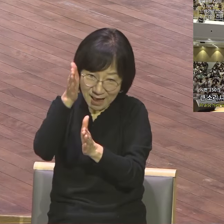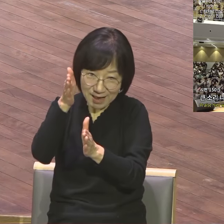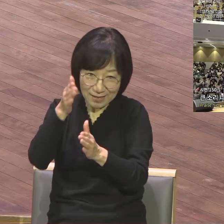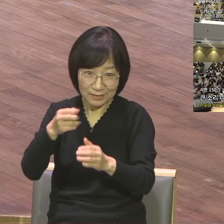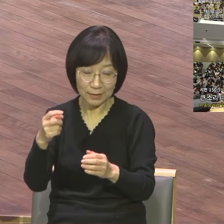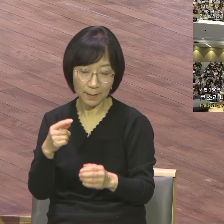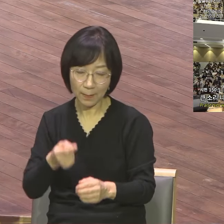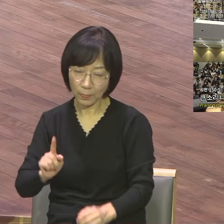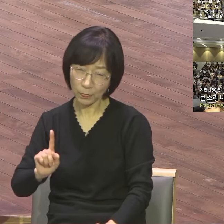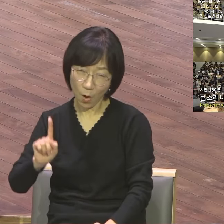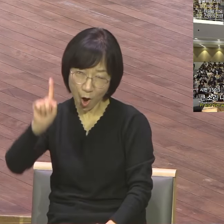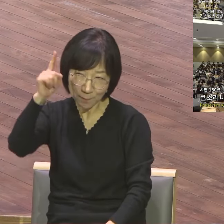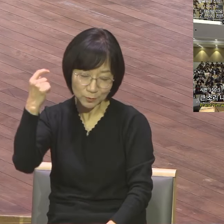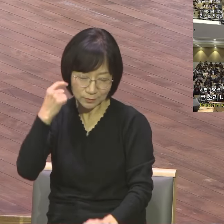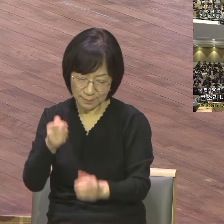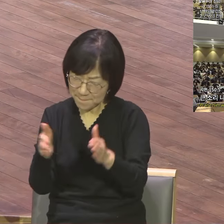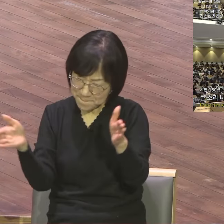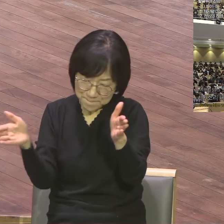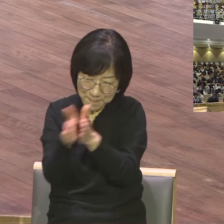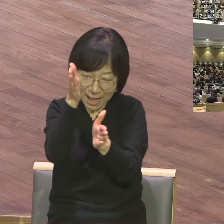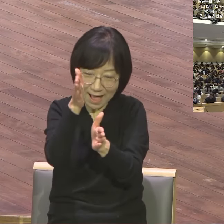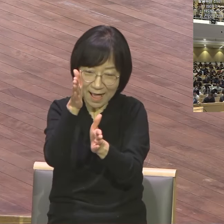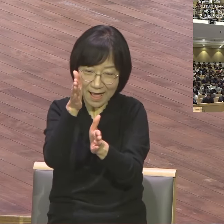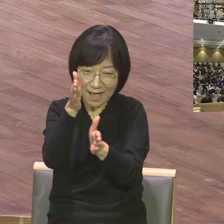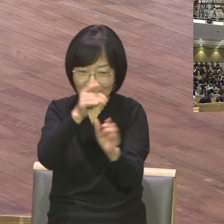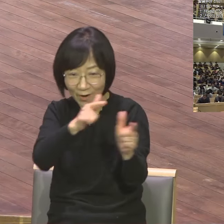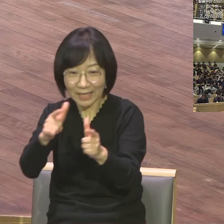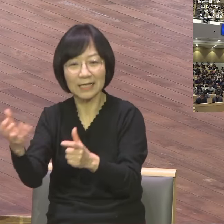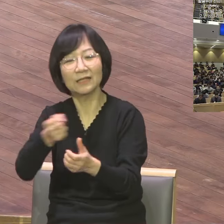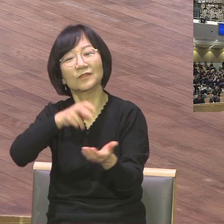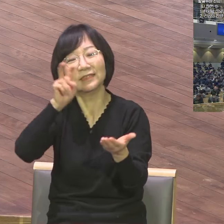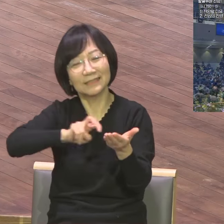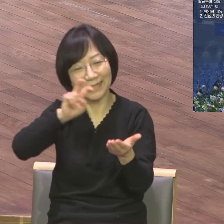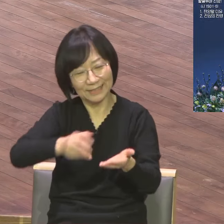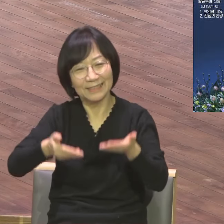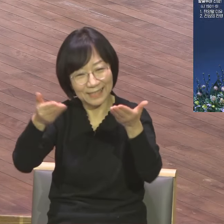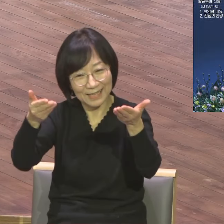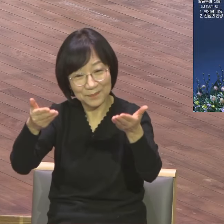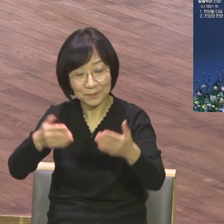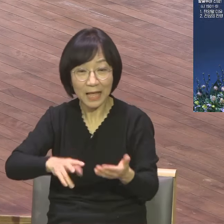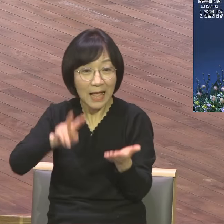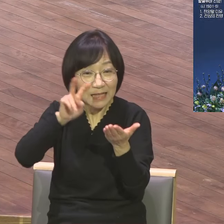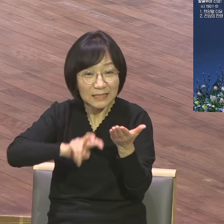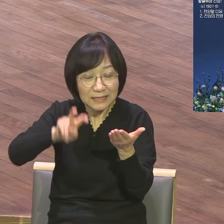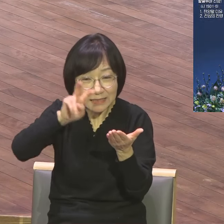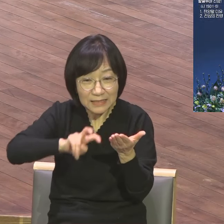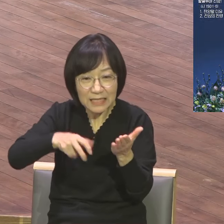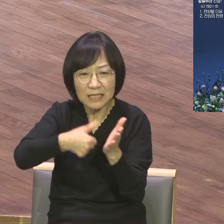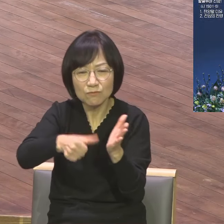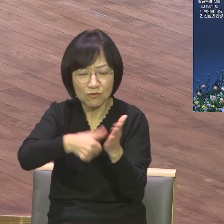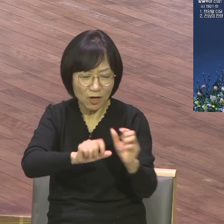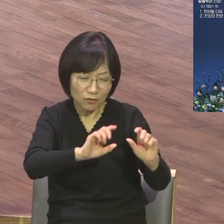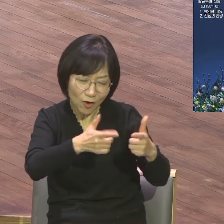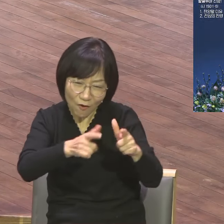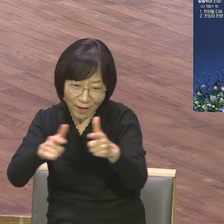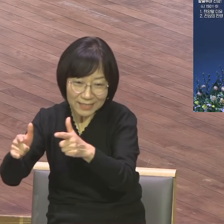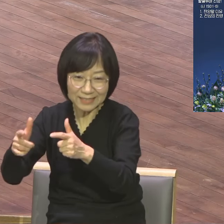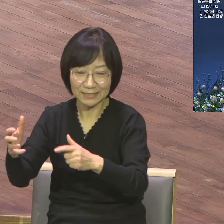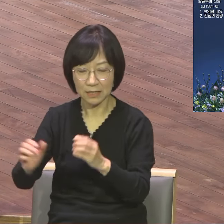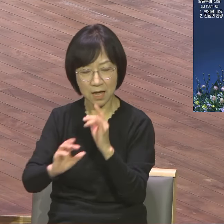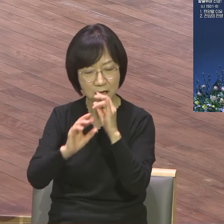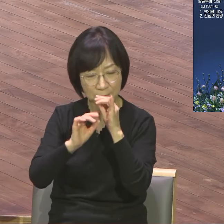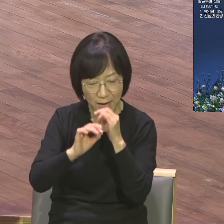소리 나는 재금으로 찬양할지어다. 자, 본문에 보니까 여러 가지 악기 이름을 제시하면서 이